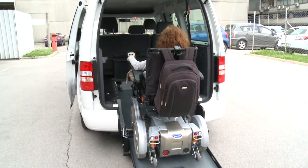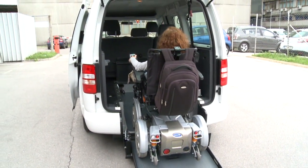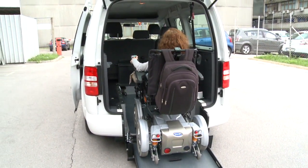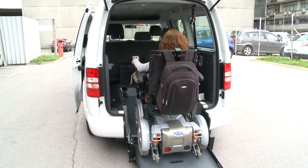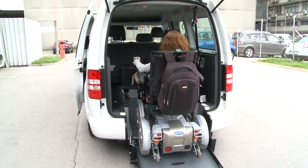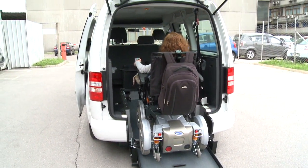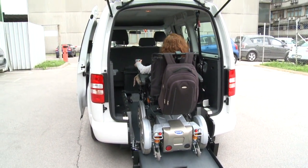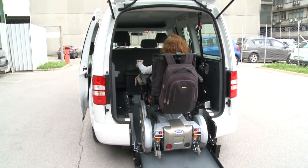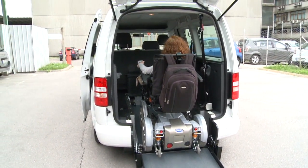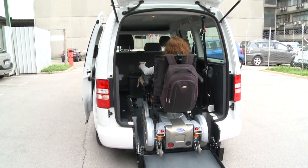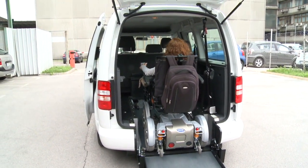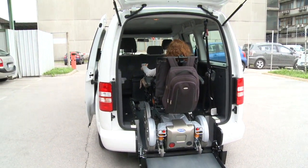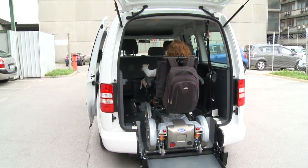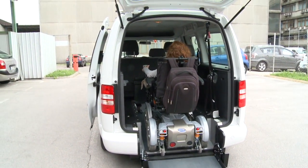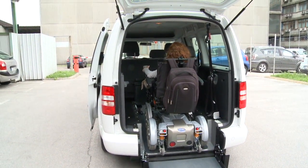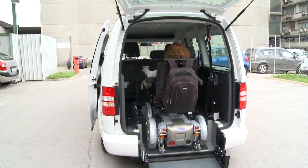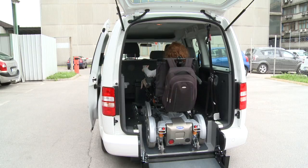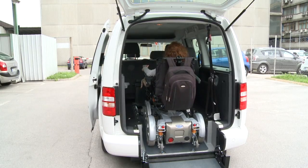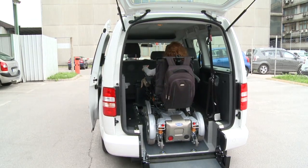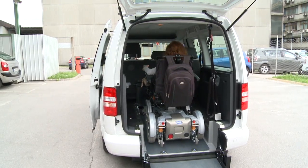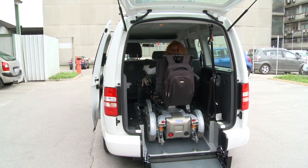Ja, če rabiš pomoč, povej, veš.